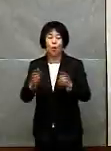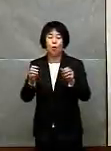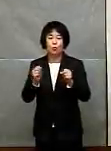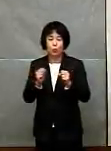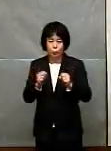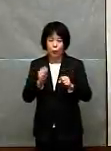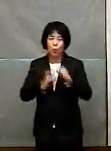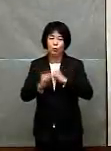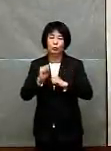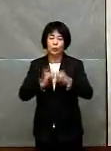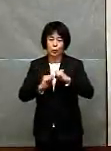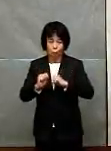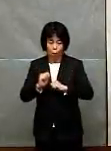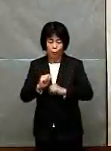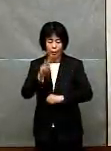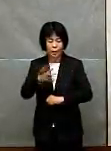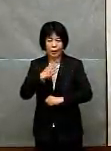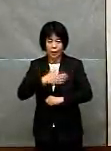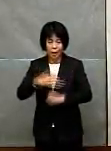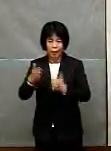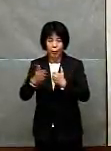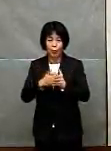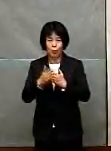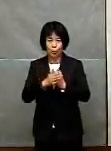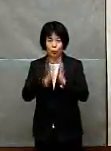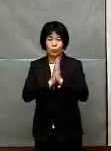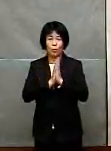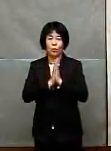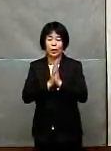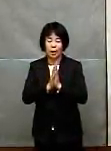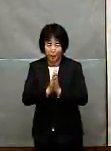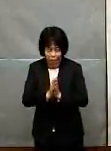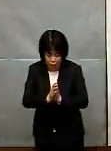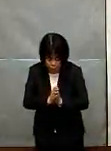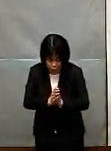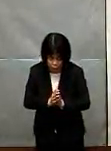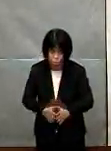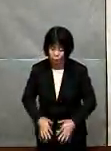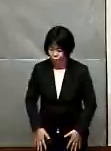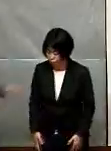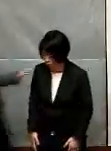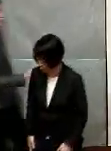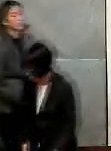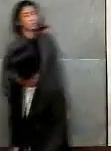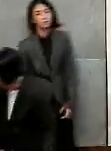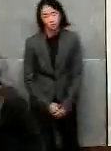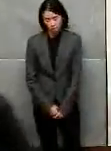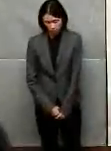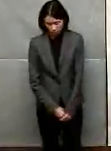の運動にご理解ご協力くださるようお願いいたします。